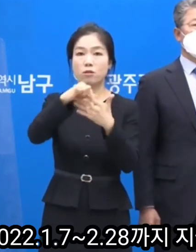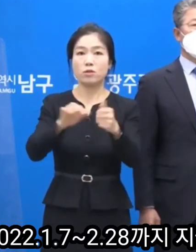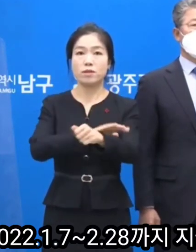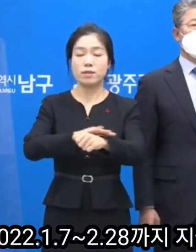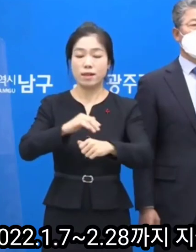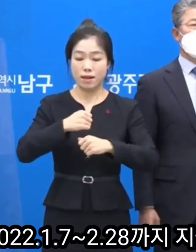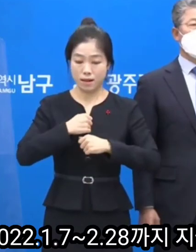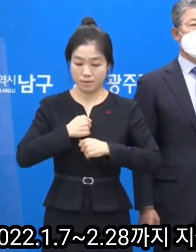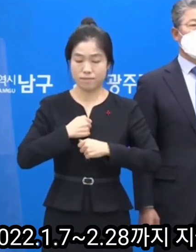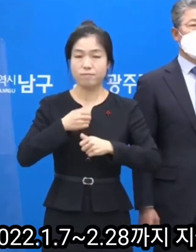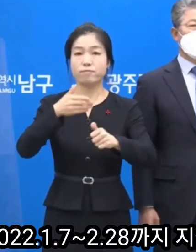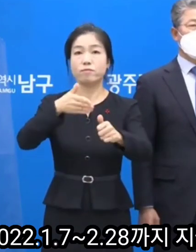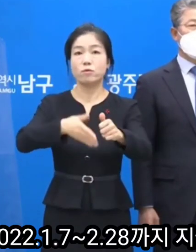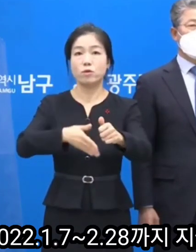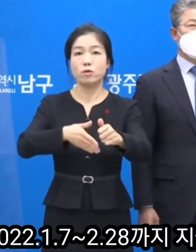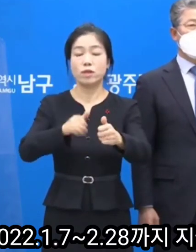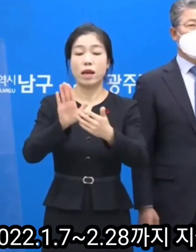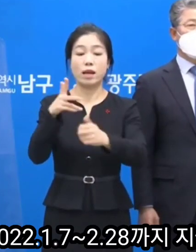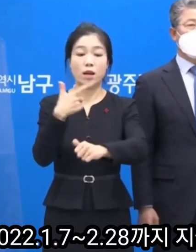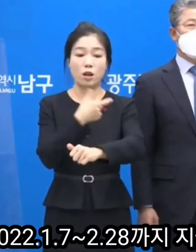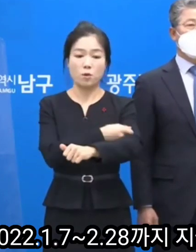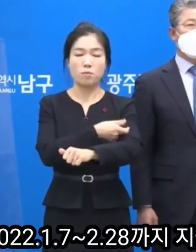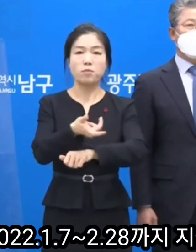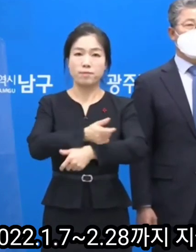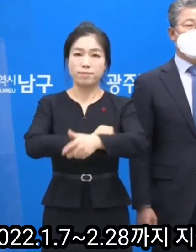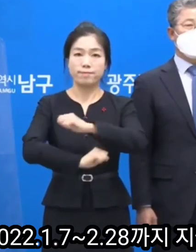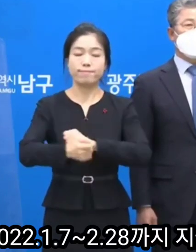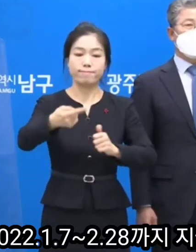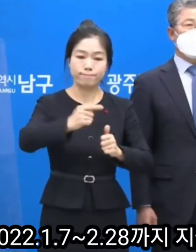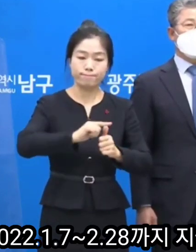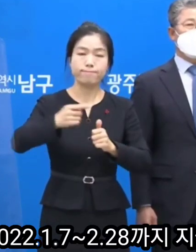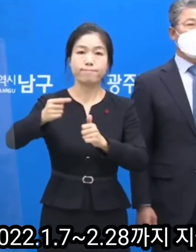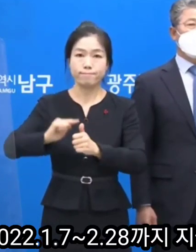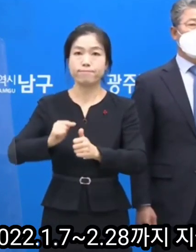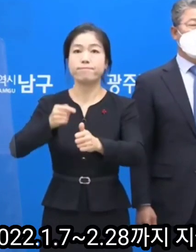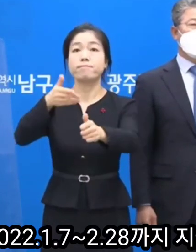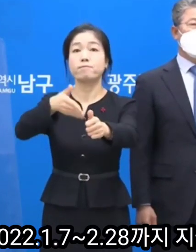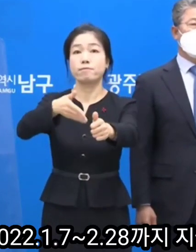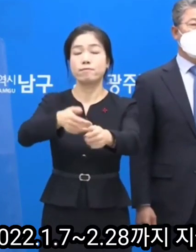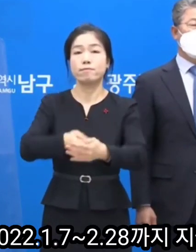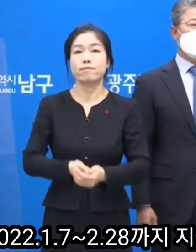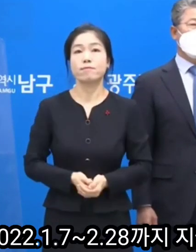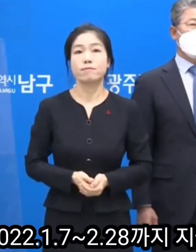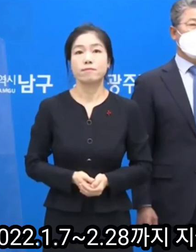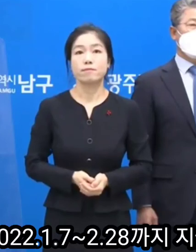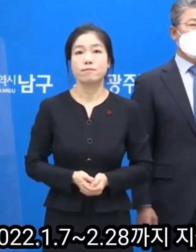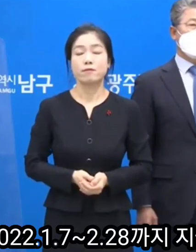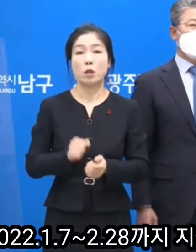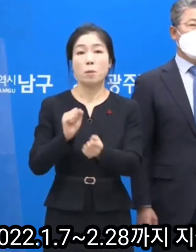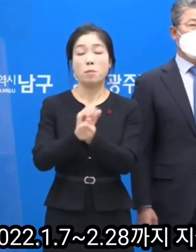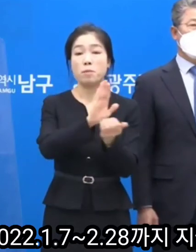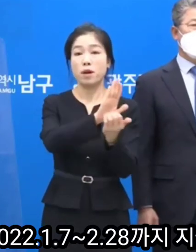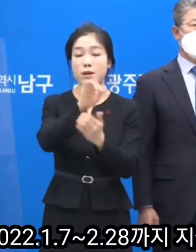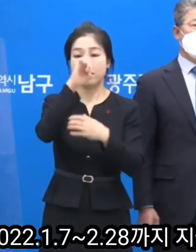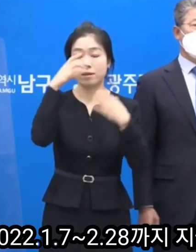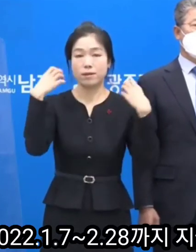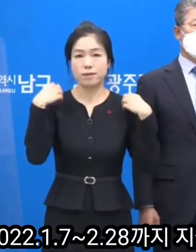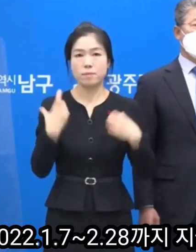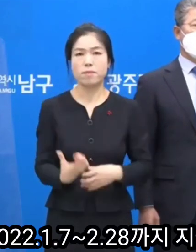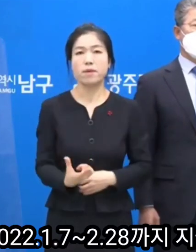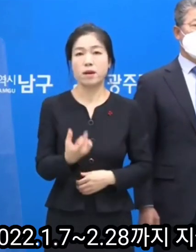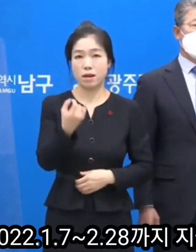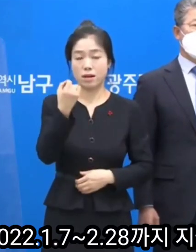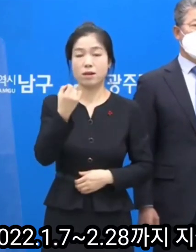철저히 준수하면서 백신 접종에 적극 참여해 주기 바랍니다. 방역당국도